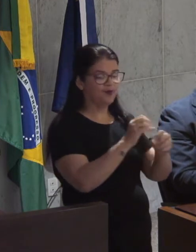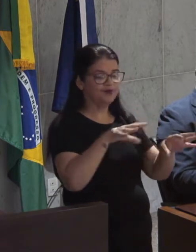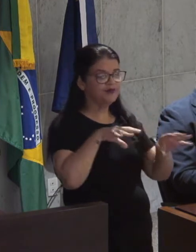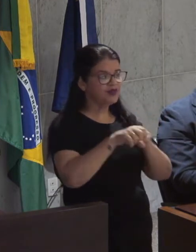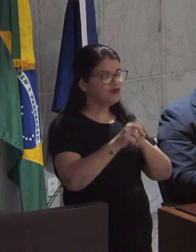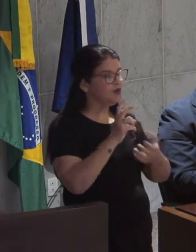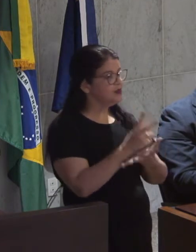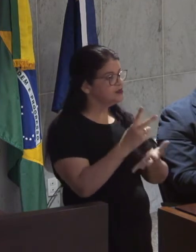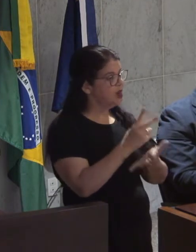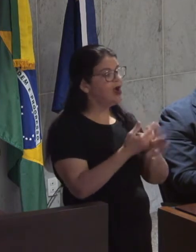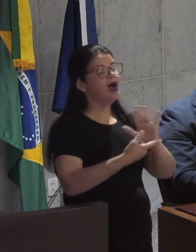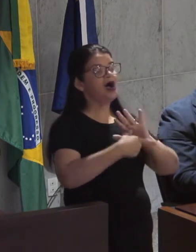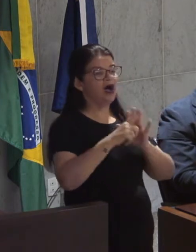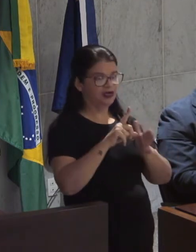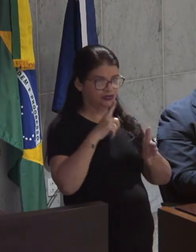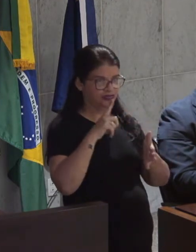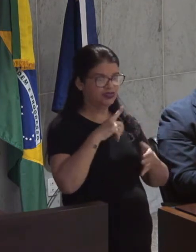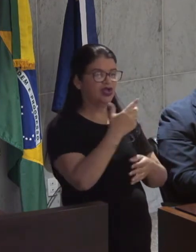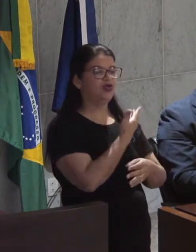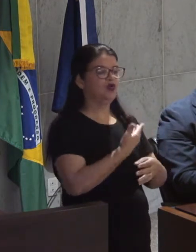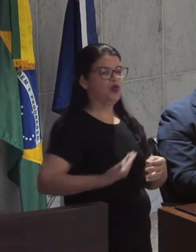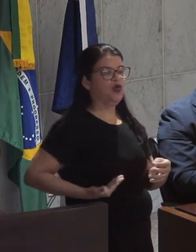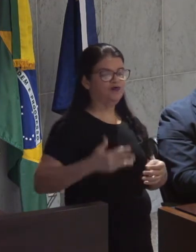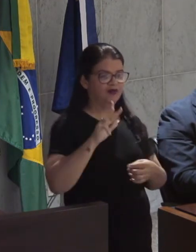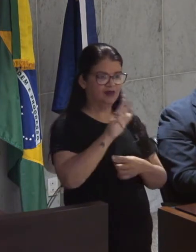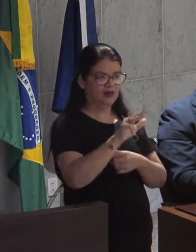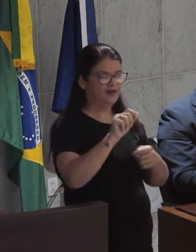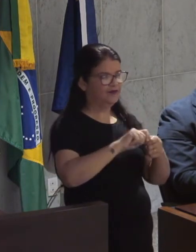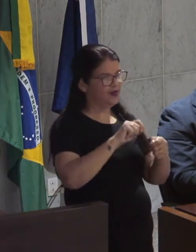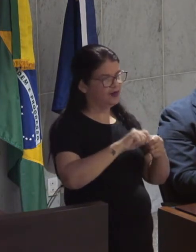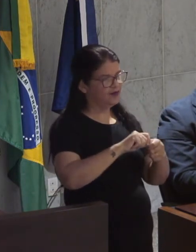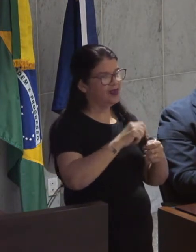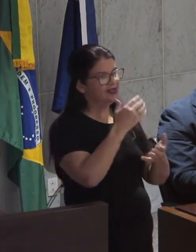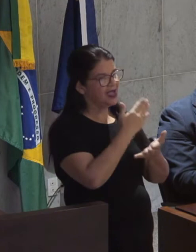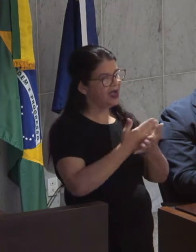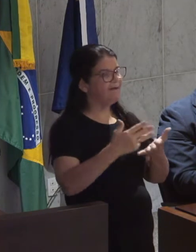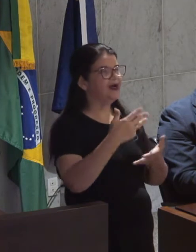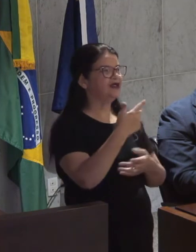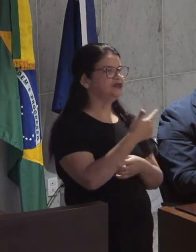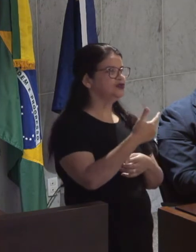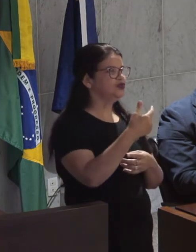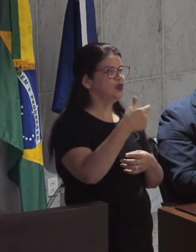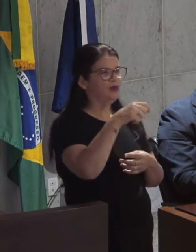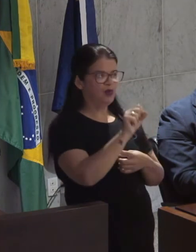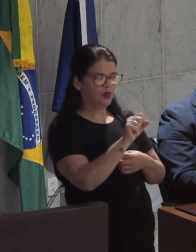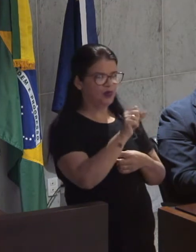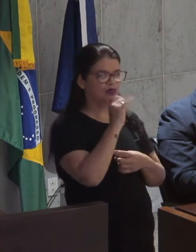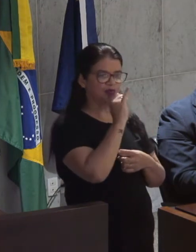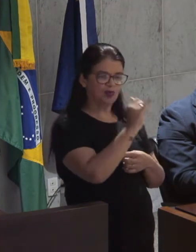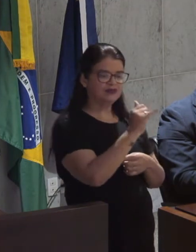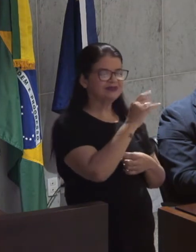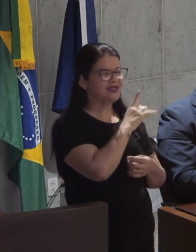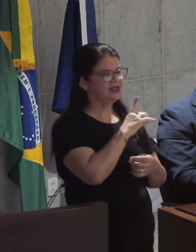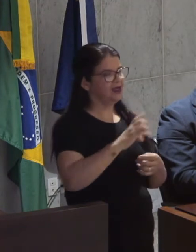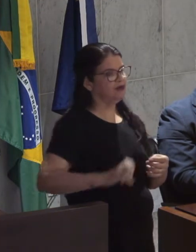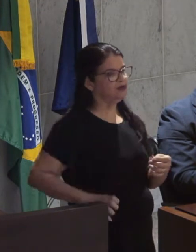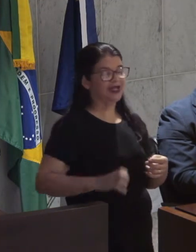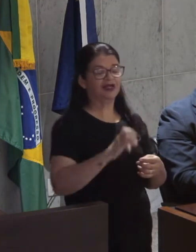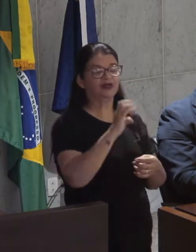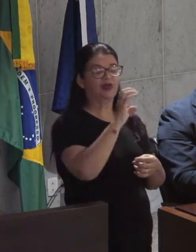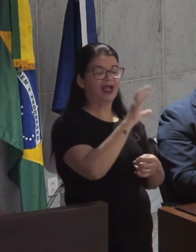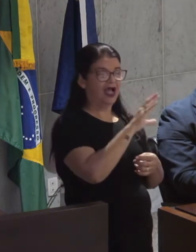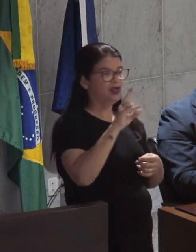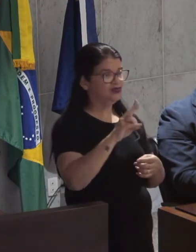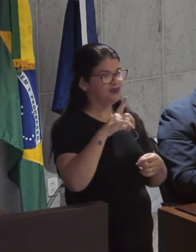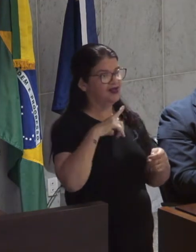continuada que antes tinha no governo Lula, que foi feito em 2000, a partir de 2008, como disse o deputado aqui, Carlos Vera,